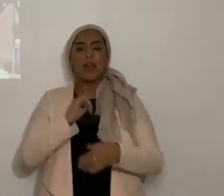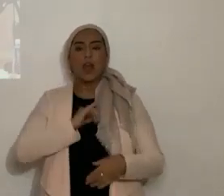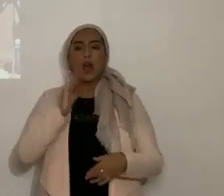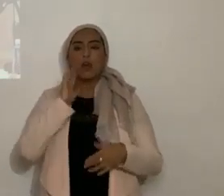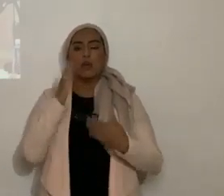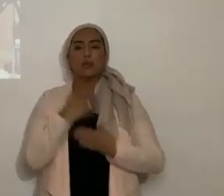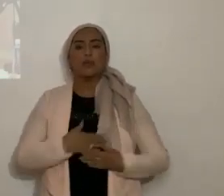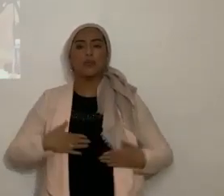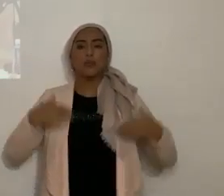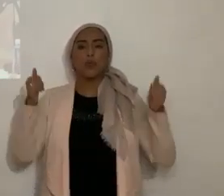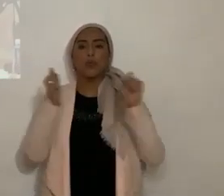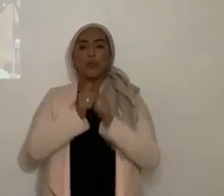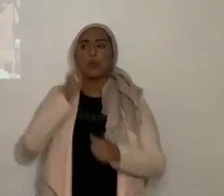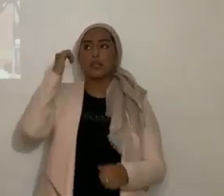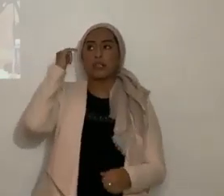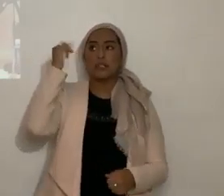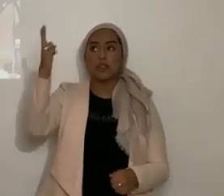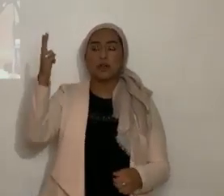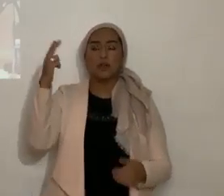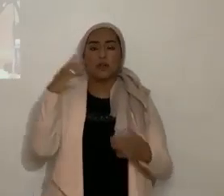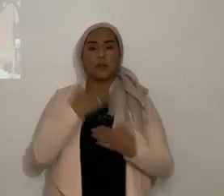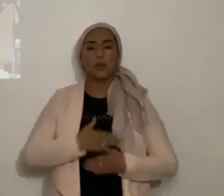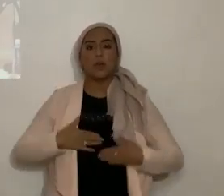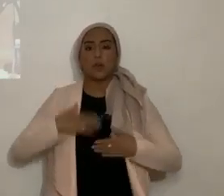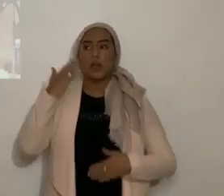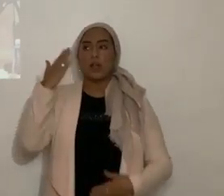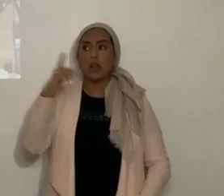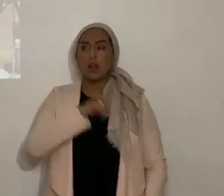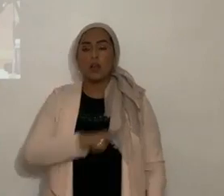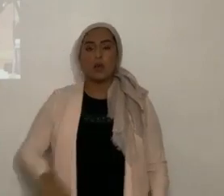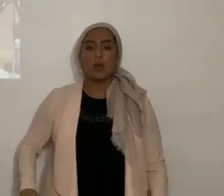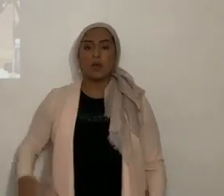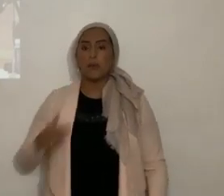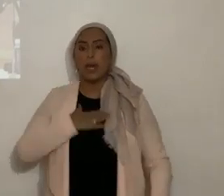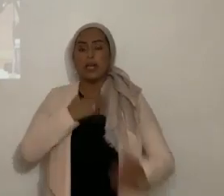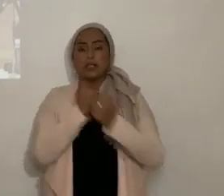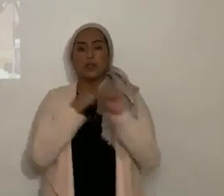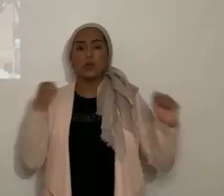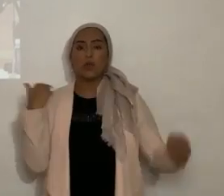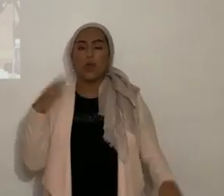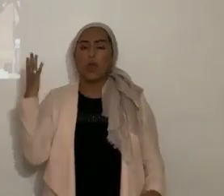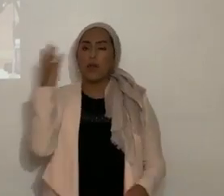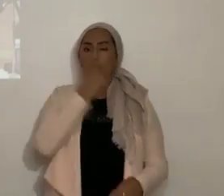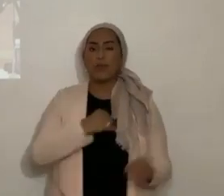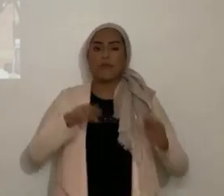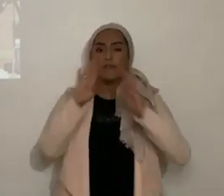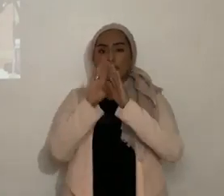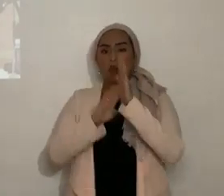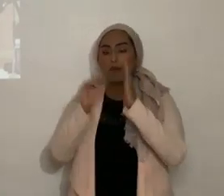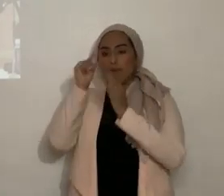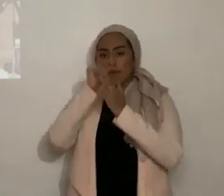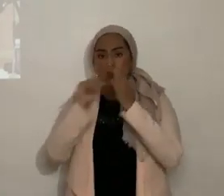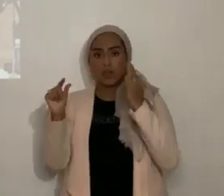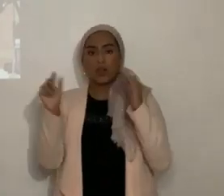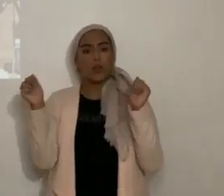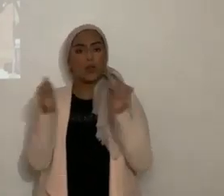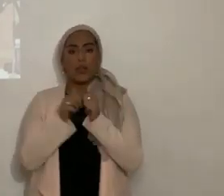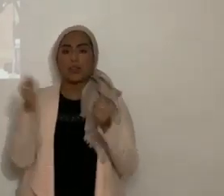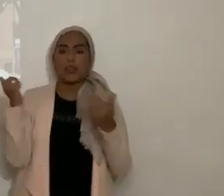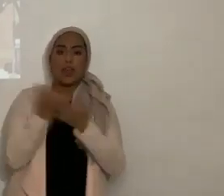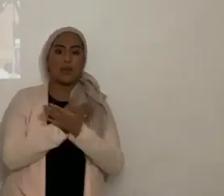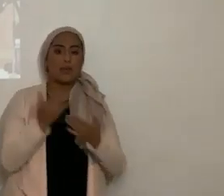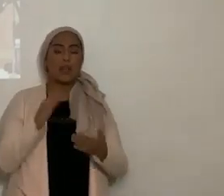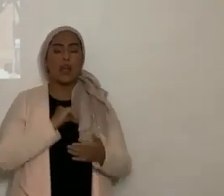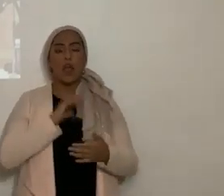en Yahweh, y me gozaré en el Elohim de mi salvación. ¡Qué preciosa cita! Con todo, yo